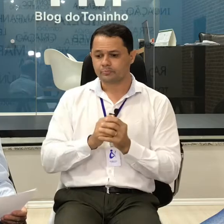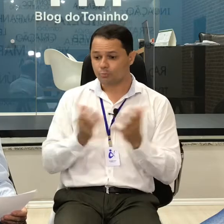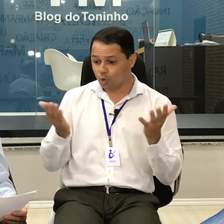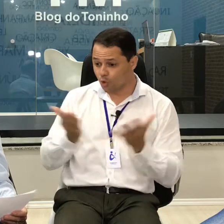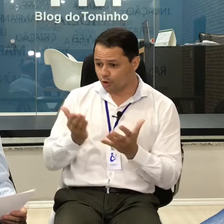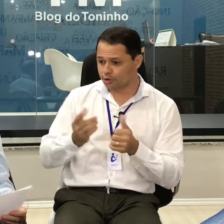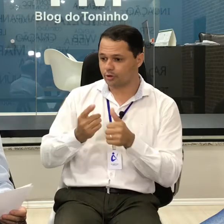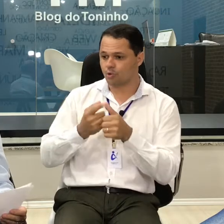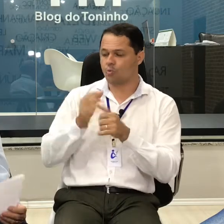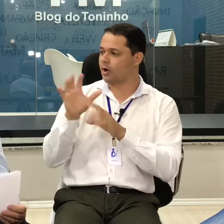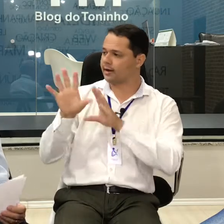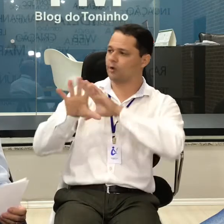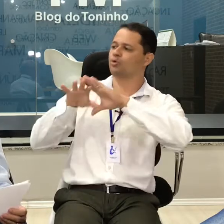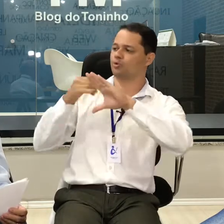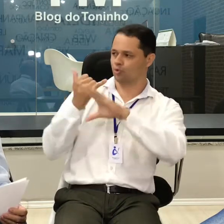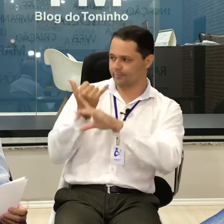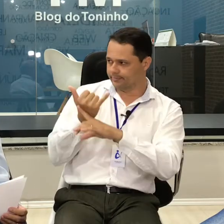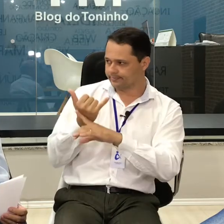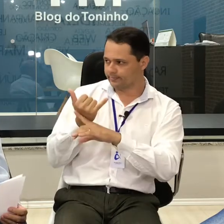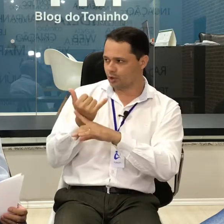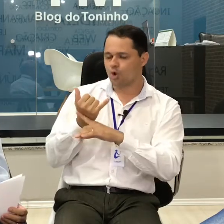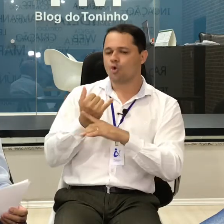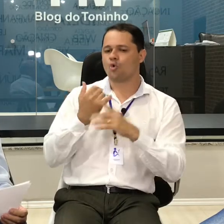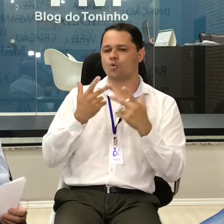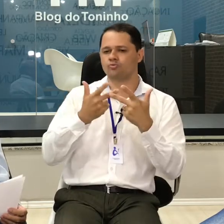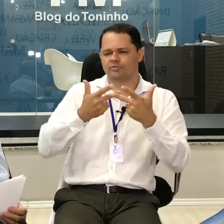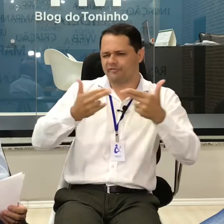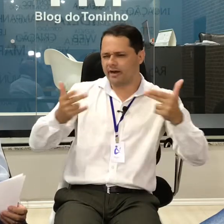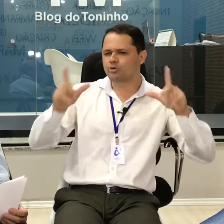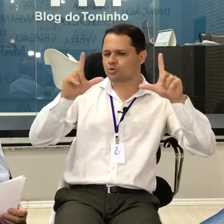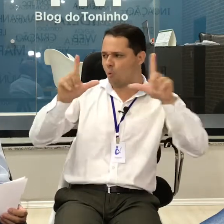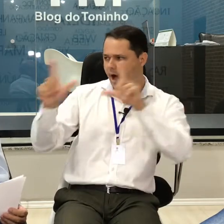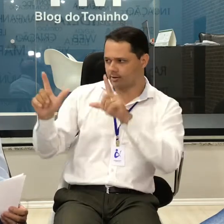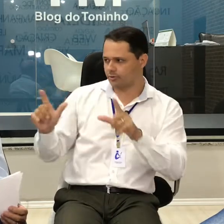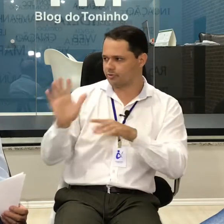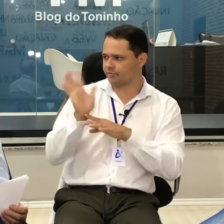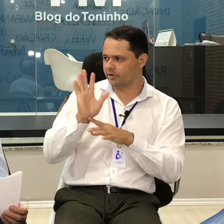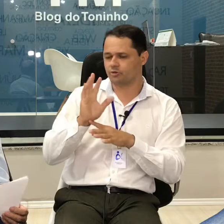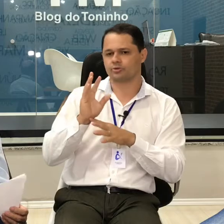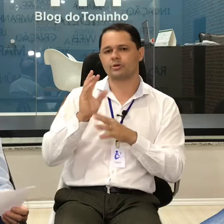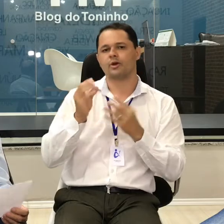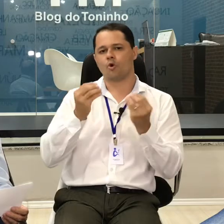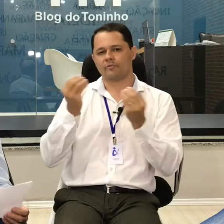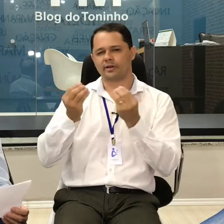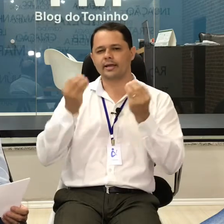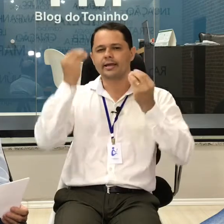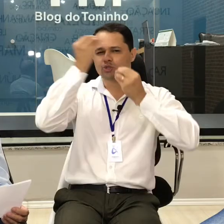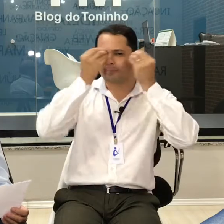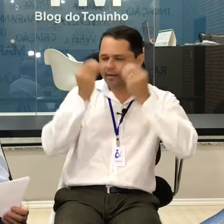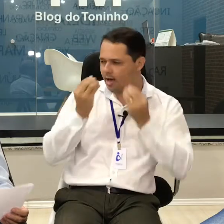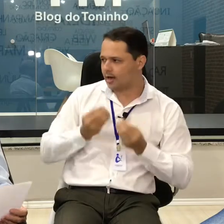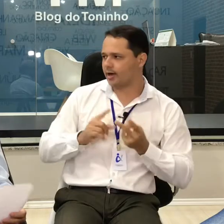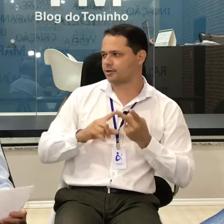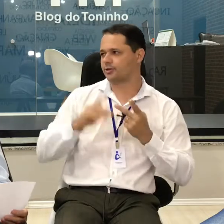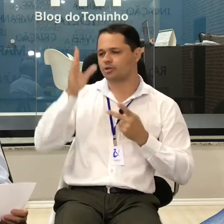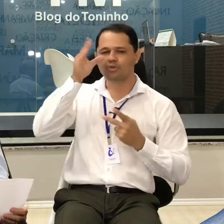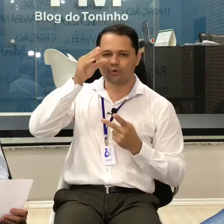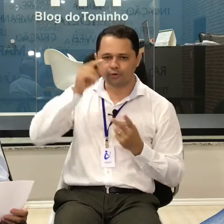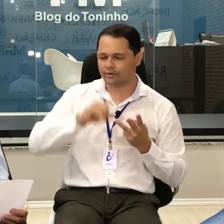hoje um canal no YouTube com diversos quadros, vídeos como eu falei, de maquiagem, de